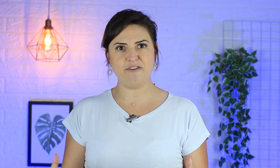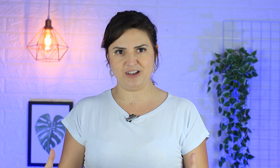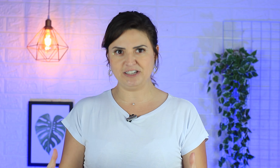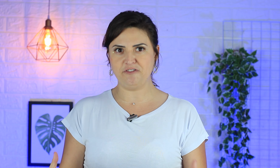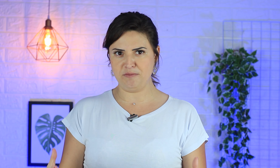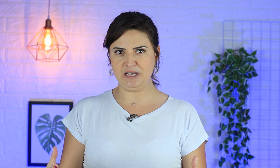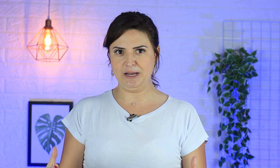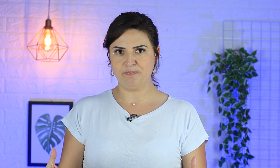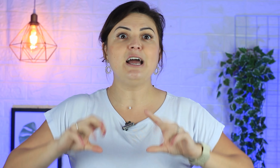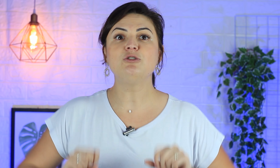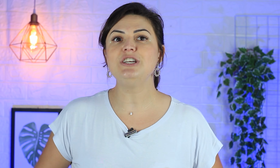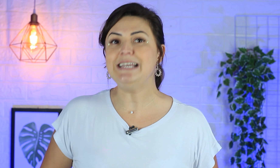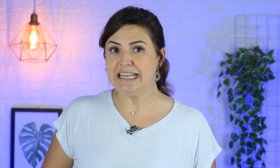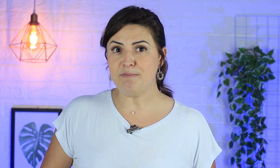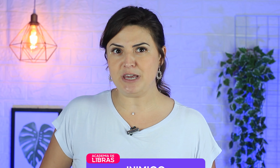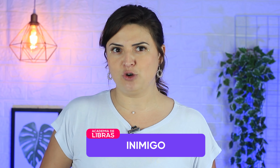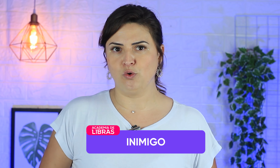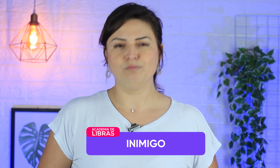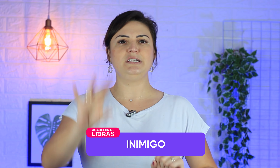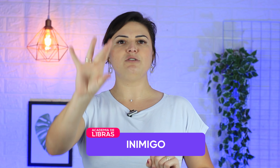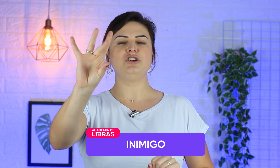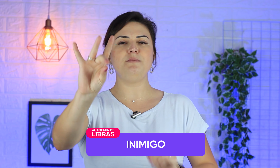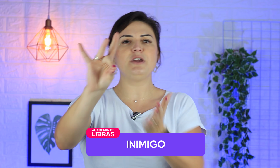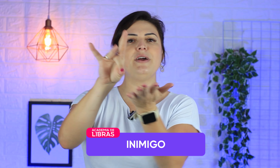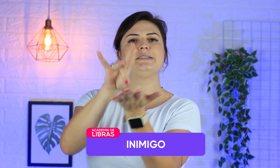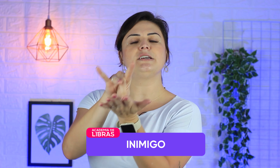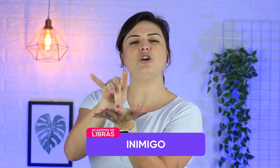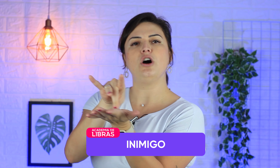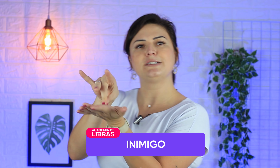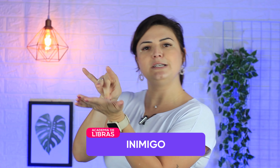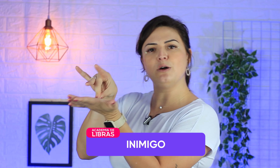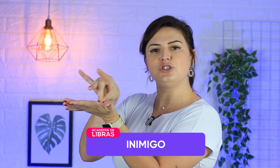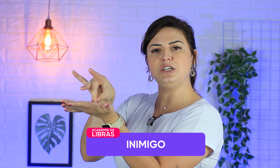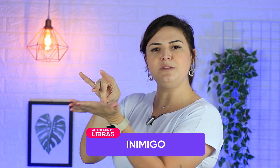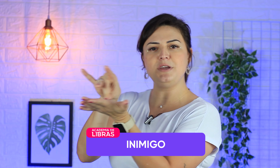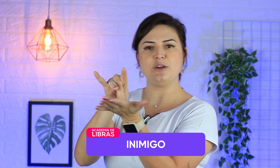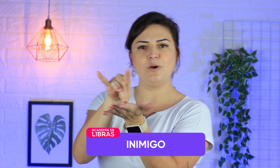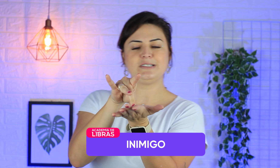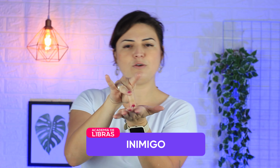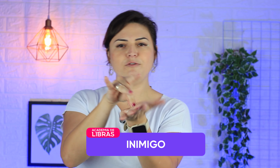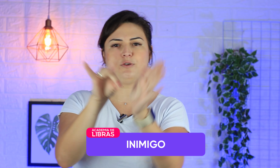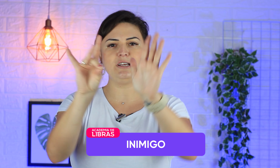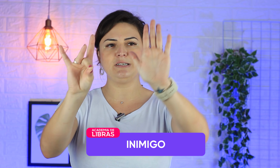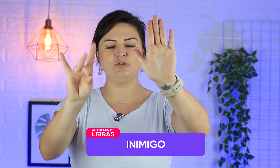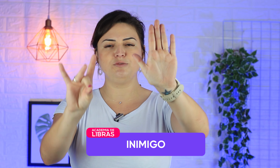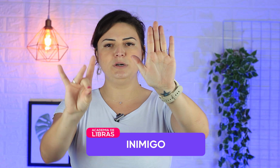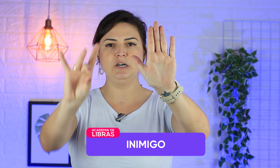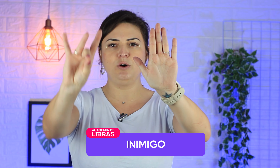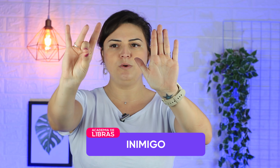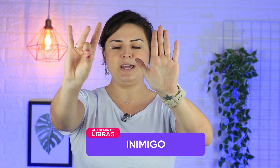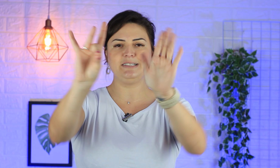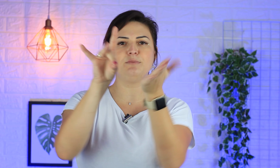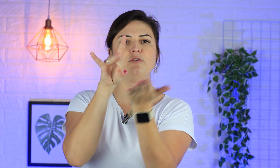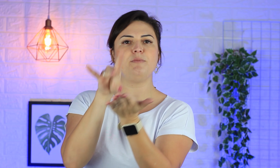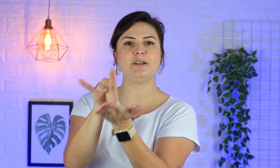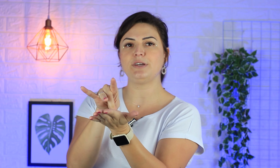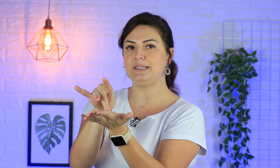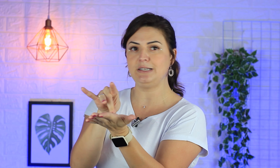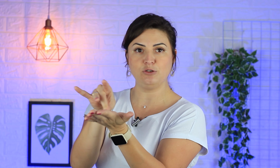quer falar da família. Sinal de inimigo. Sinal de inimigo é esse aqui, ó. Sinal de inimigo. Essa configuração de mão, esse movimento aqui, sinal